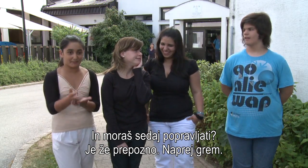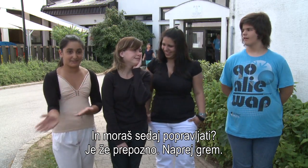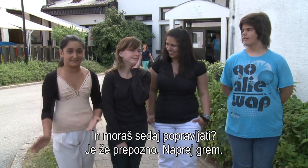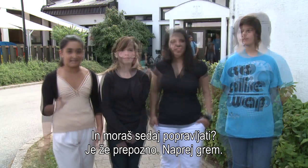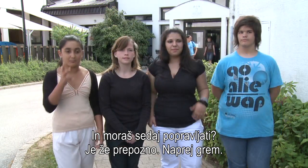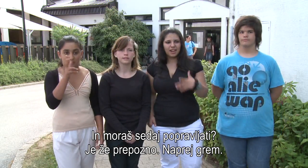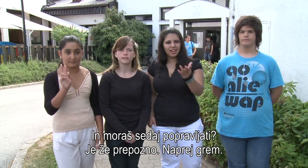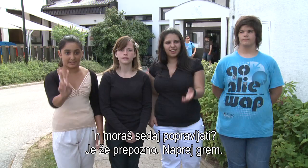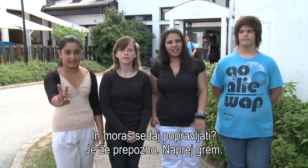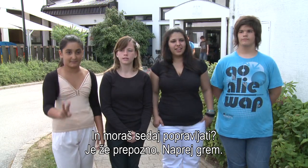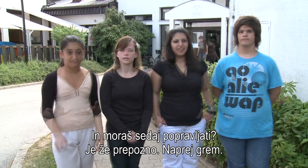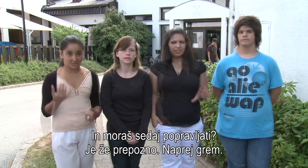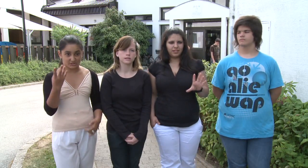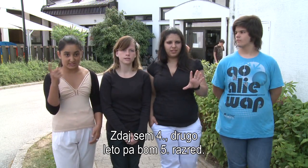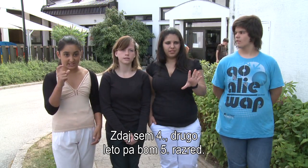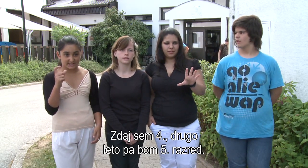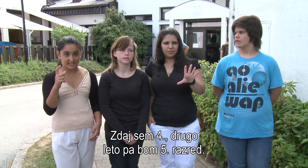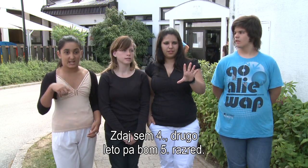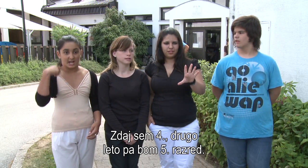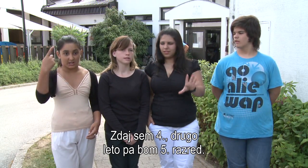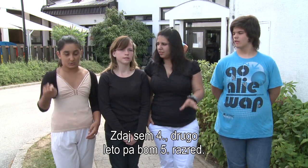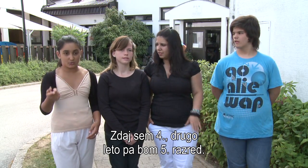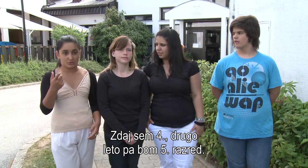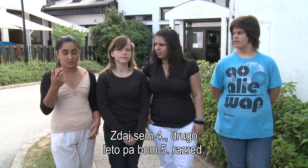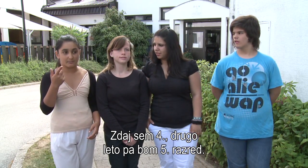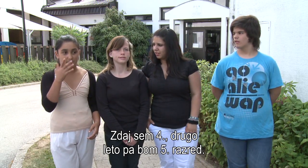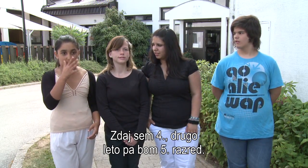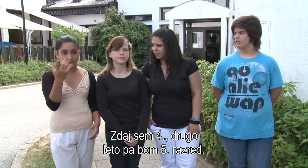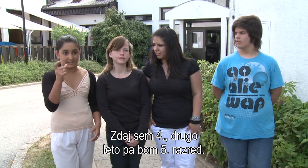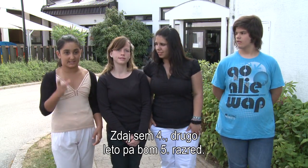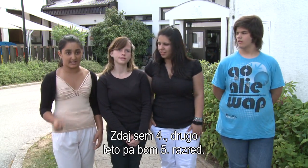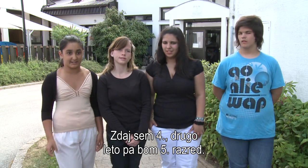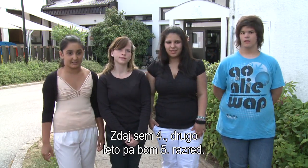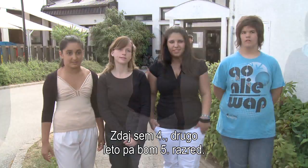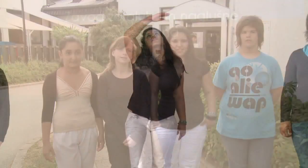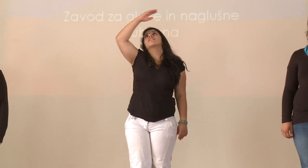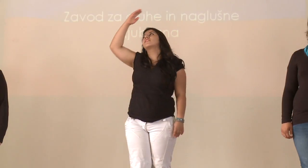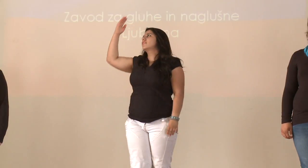prepadno. Naprej gre. Veš karti, a drugo pa bomo 5. razred.